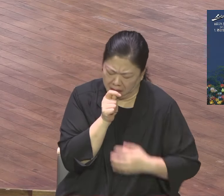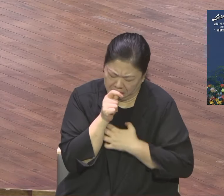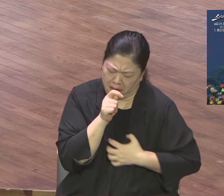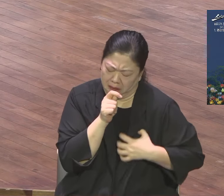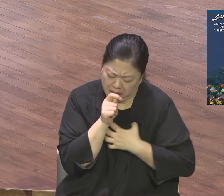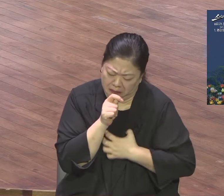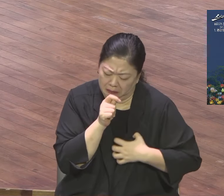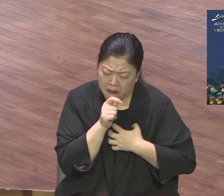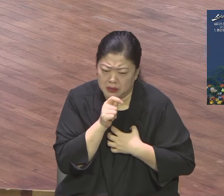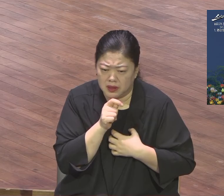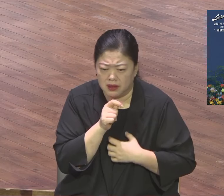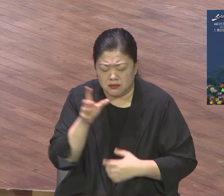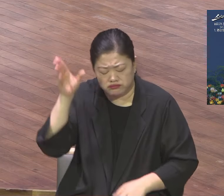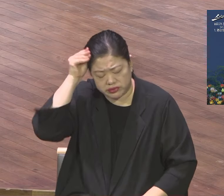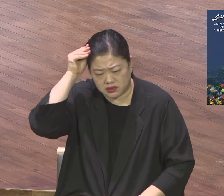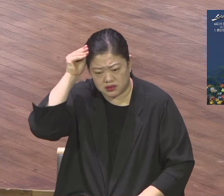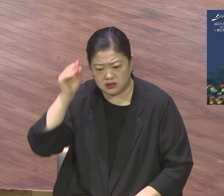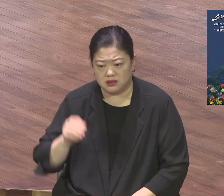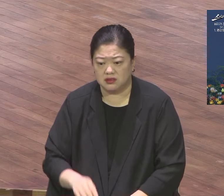하나님이 주시는 평안은